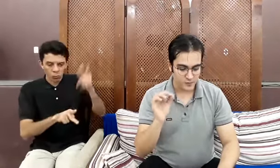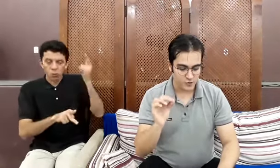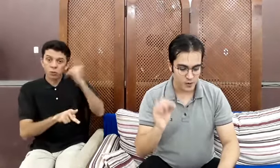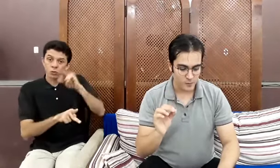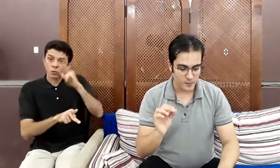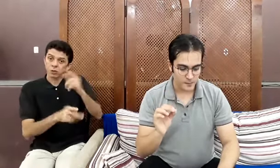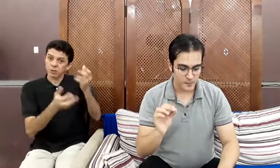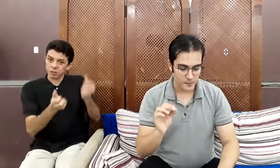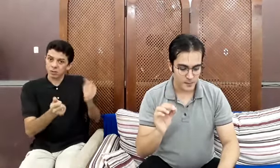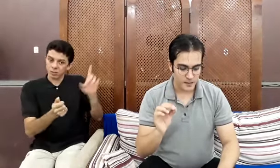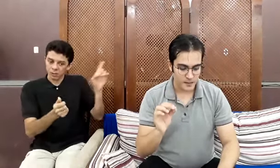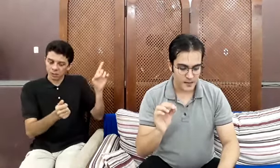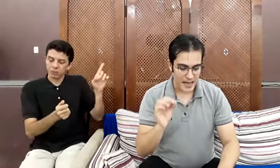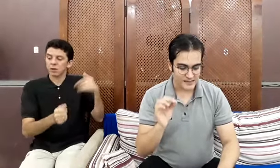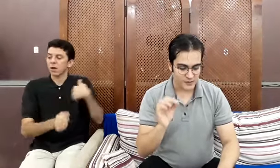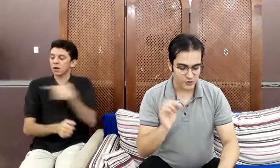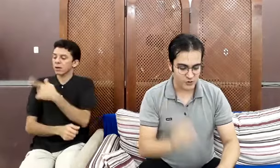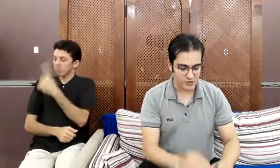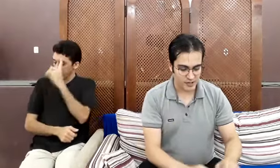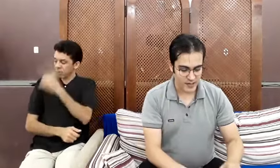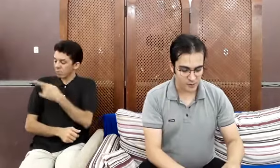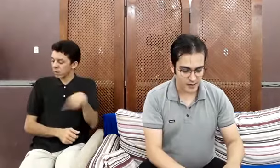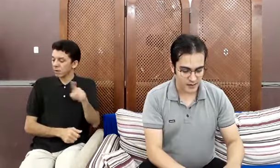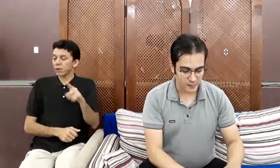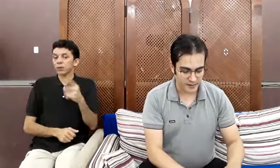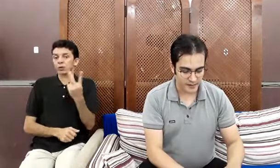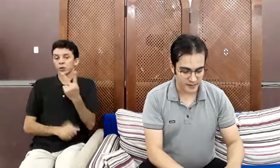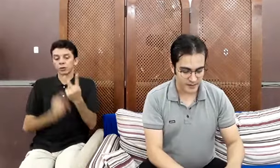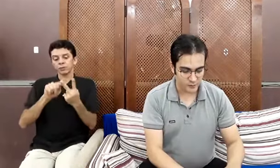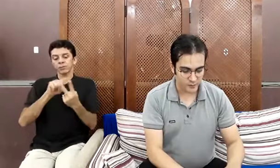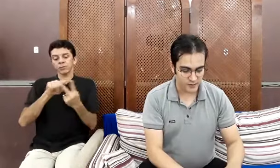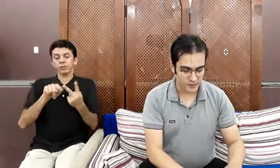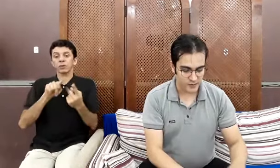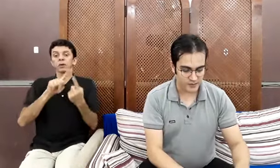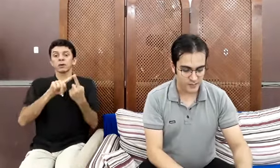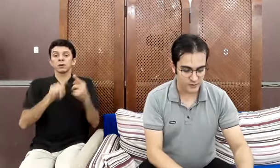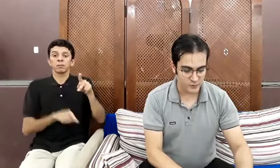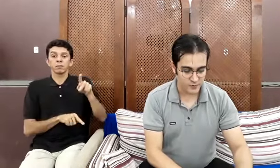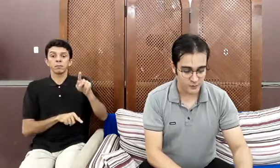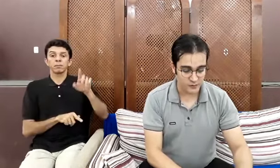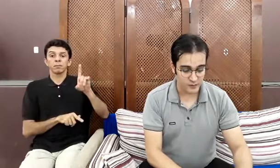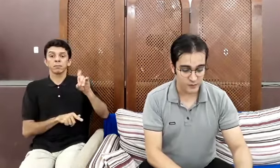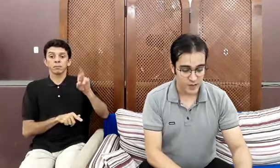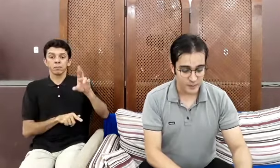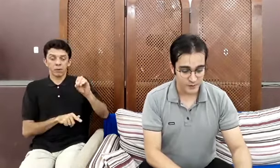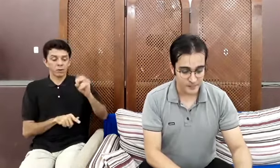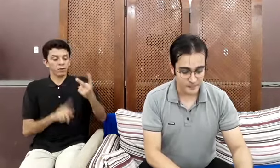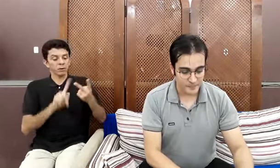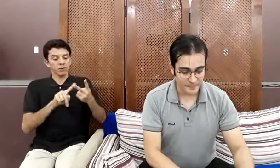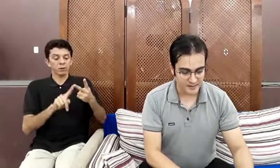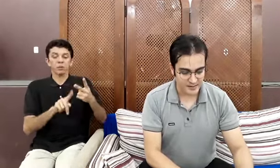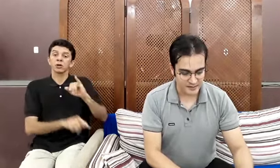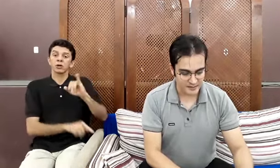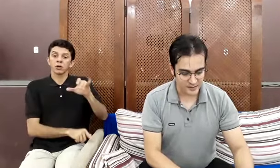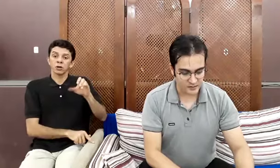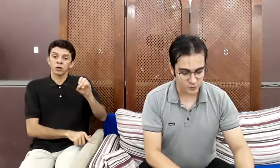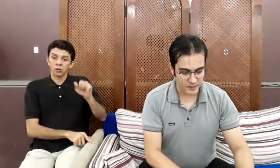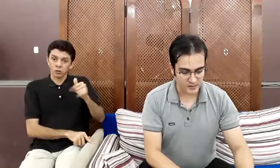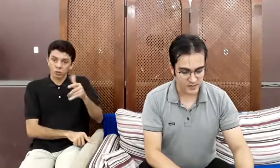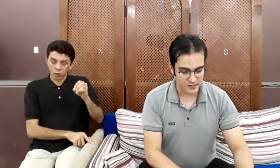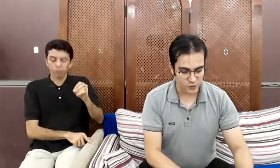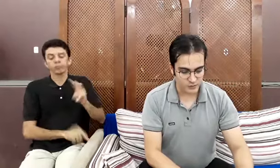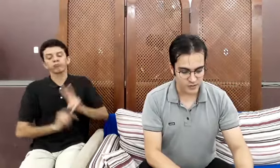Pedro e João. Assim que os dois chegaram, oraram para que aqueles convertidos recebessem o Espírito Santo, pois apesar de terem